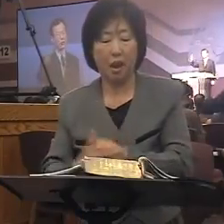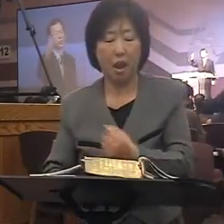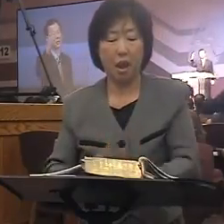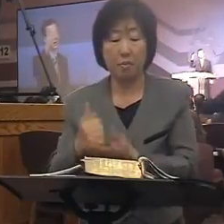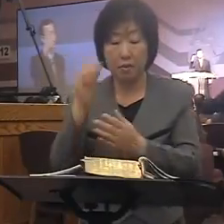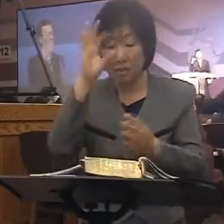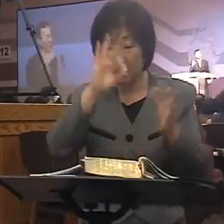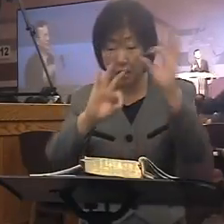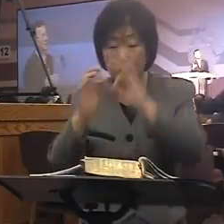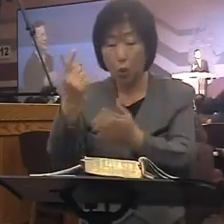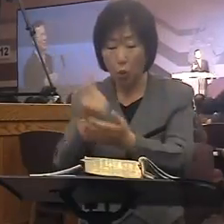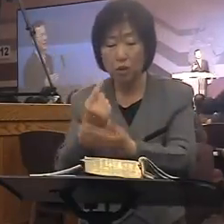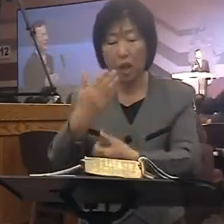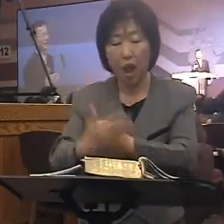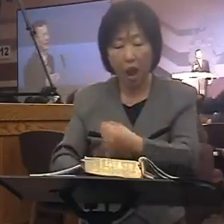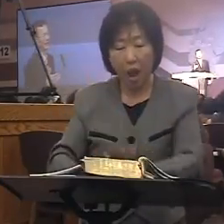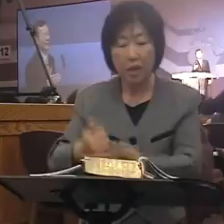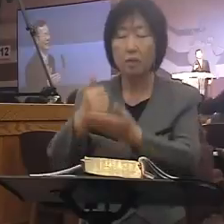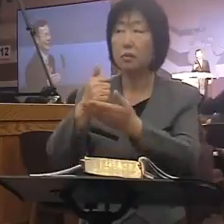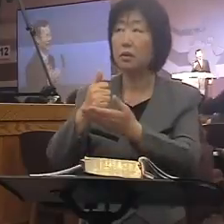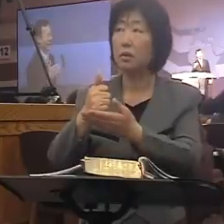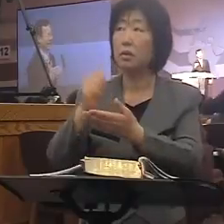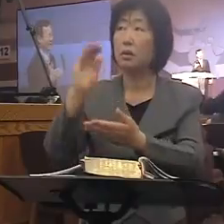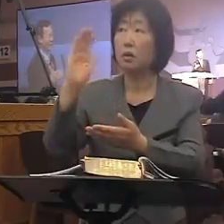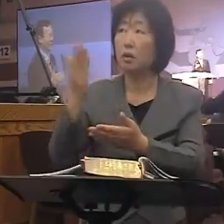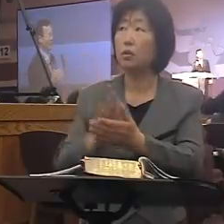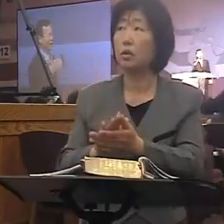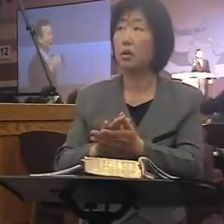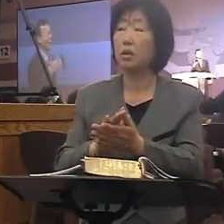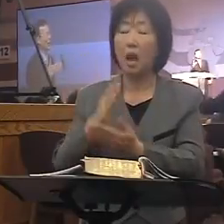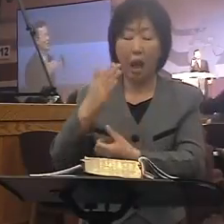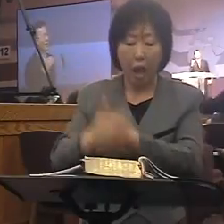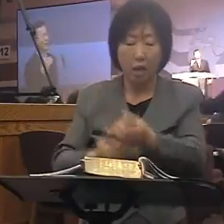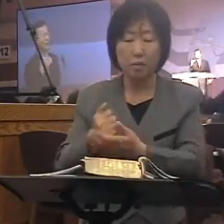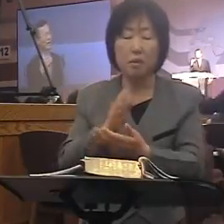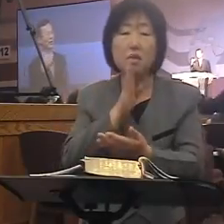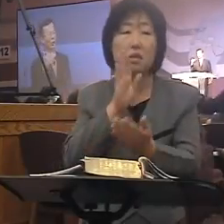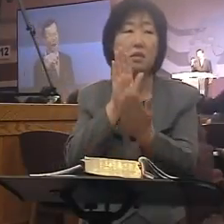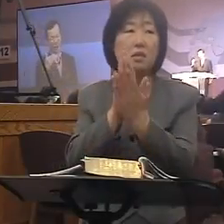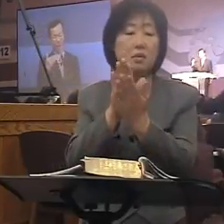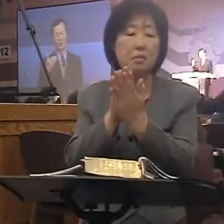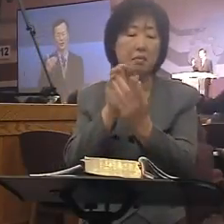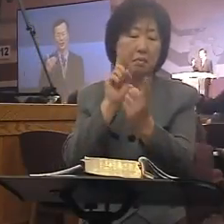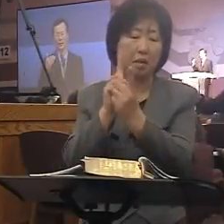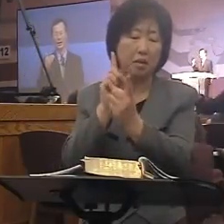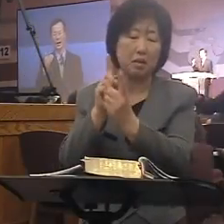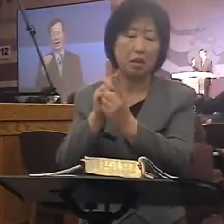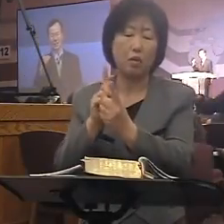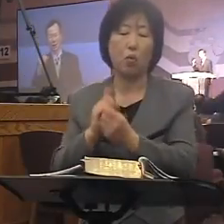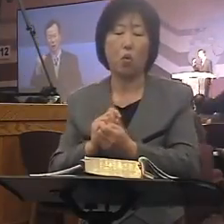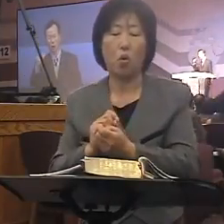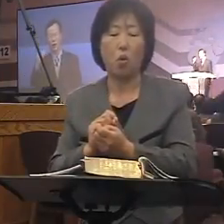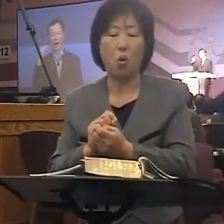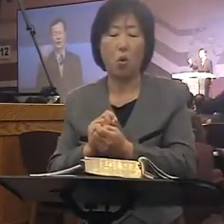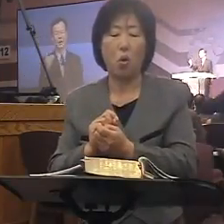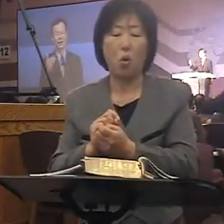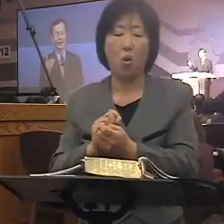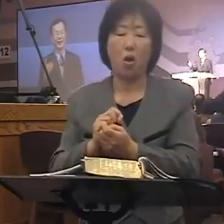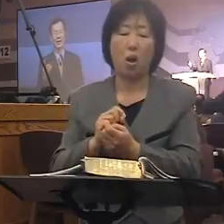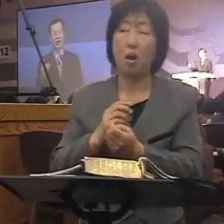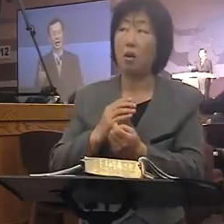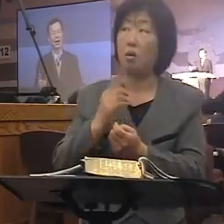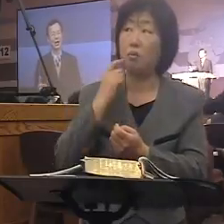하나님은 찾아오시는 하나님이 되시기 때문에 그 하나님을 친히 만나고자 하는 저와 여러분들 하나님과